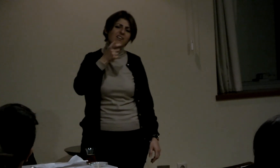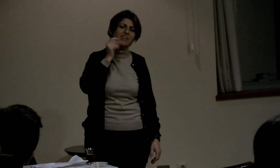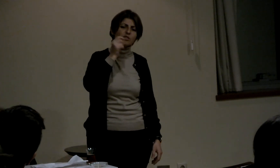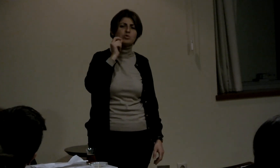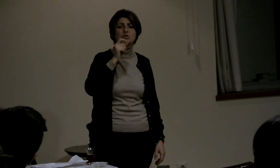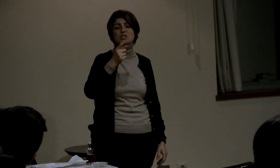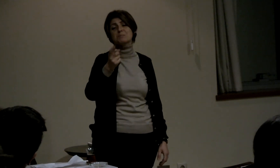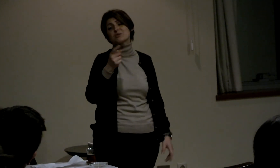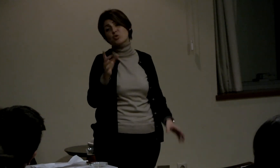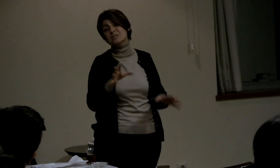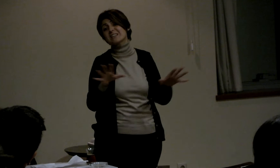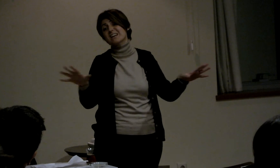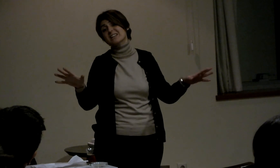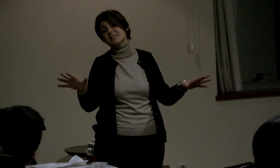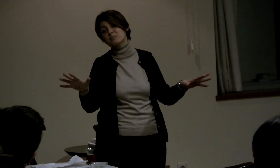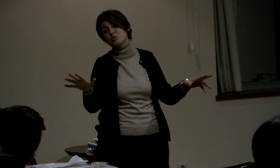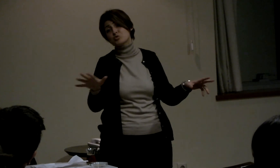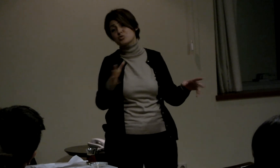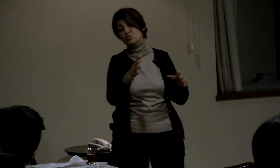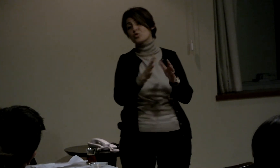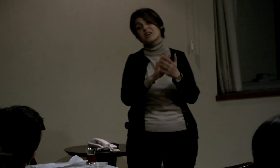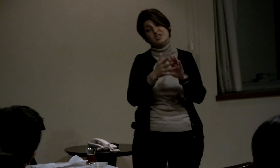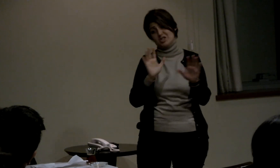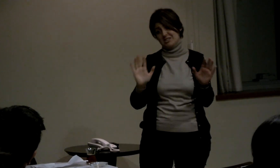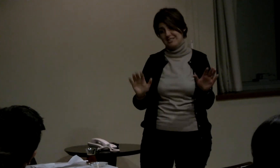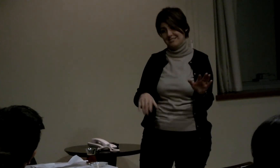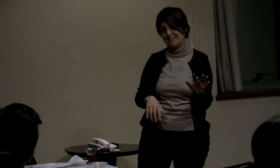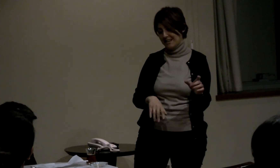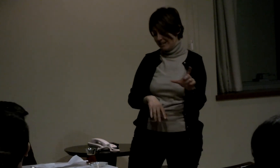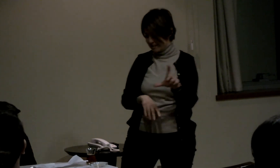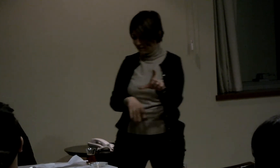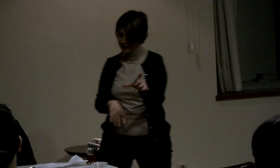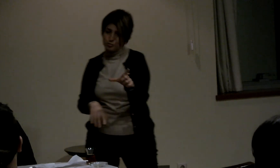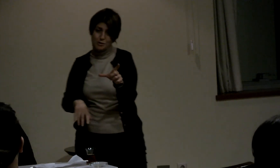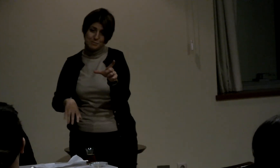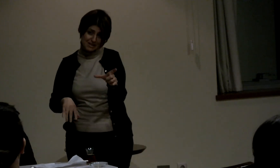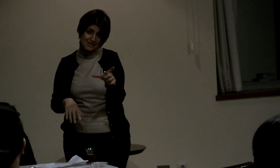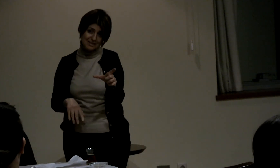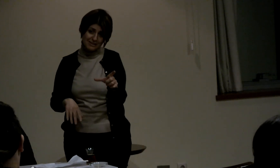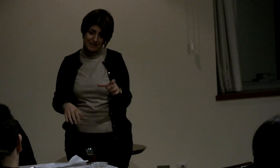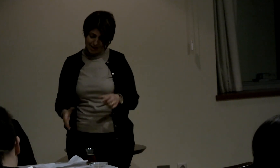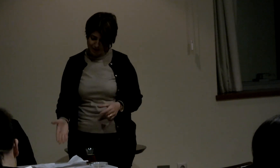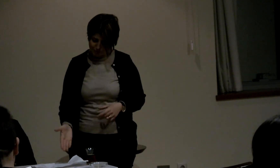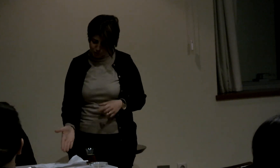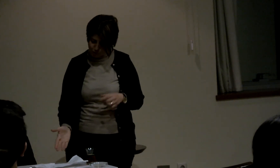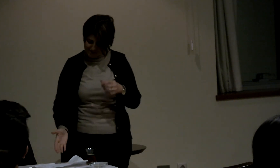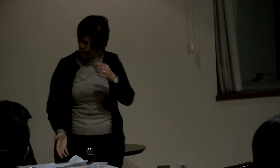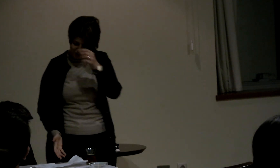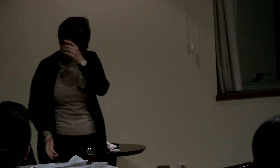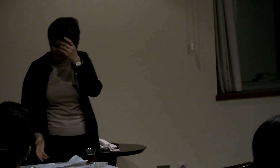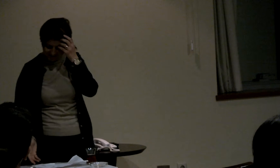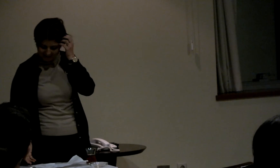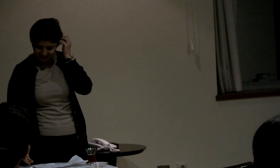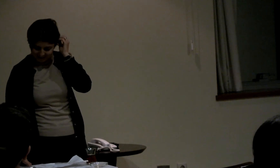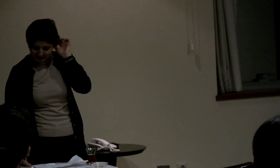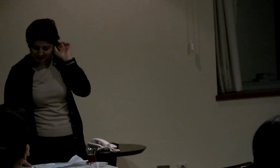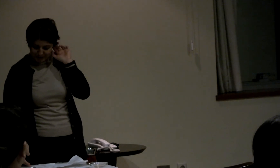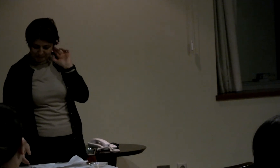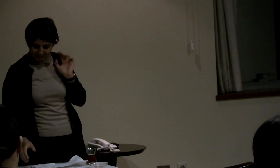Kahvesi. Tamam. Yani kahve. İşte biz çok detaylandıramıyoruz çünkü çok karışacak. Zaten süremiz kısıtlı. Biz çok seçtik. En